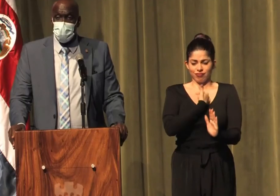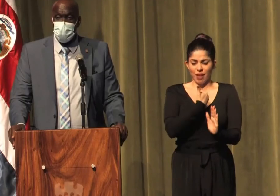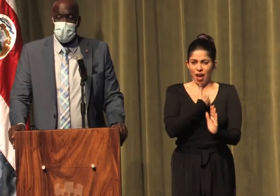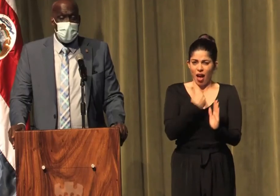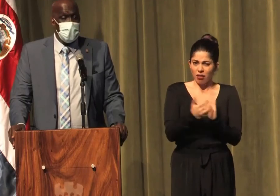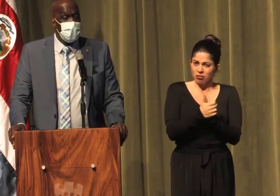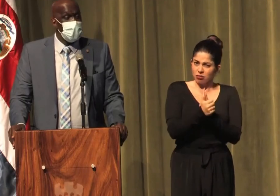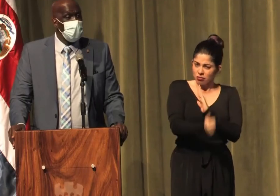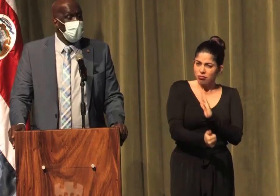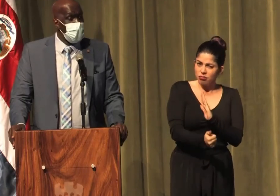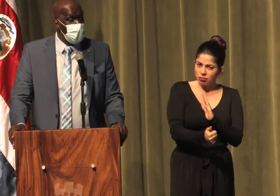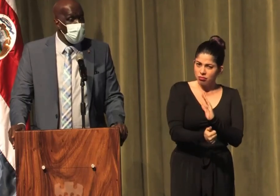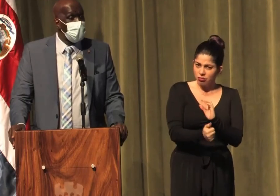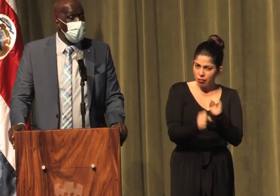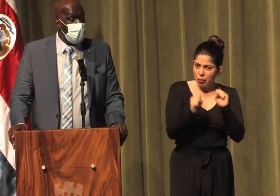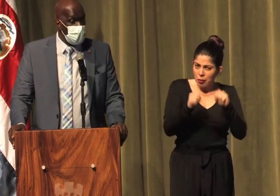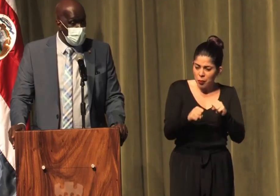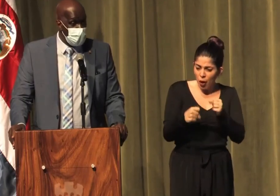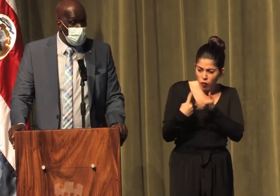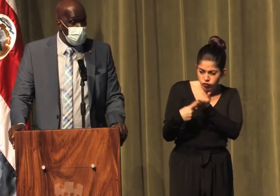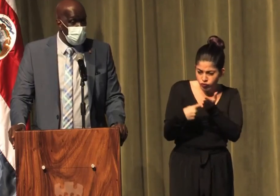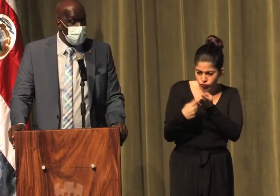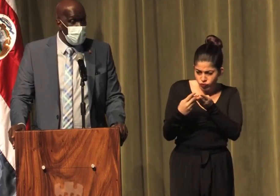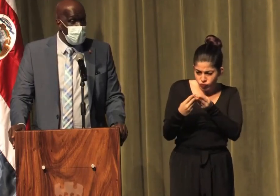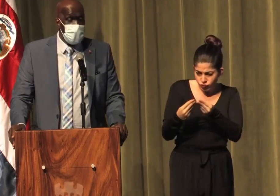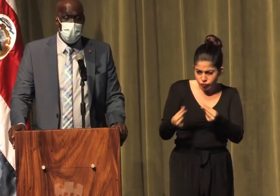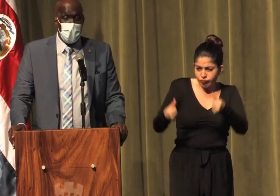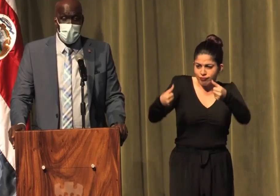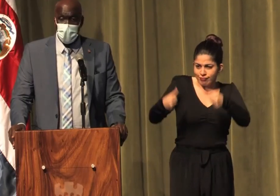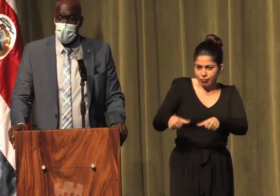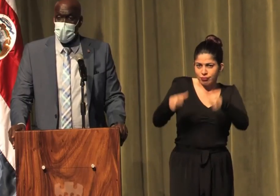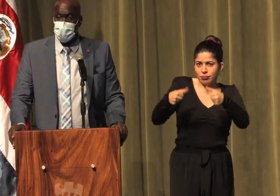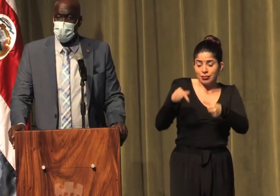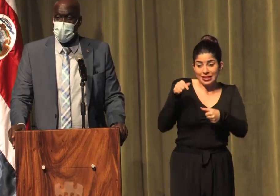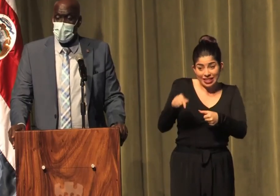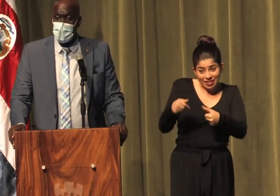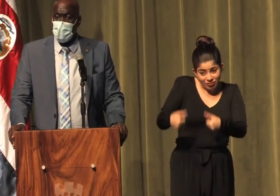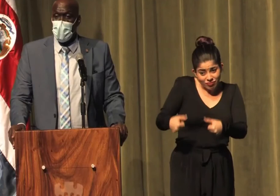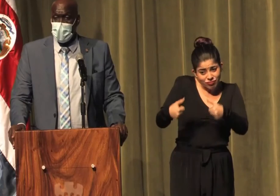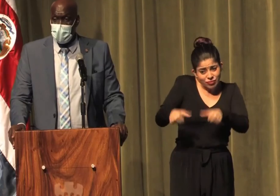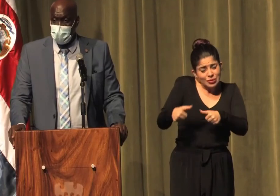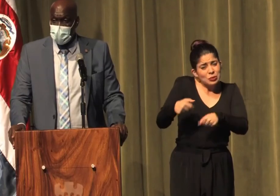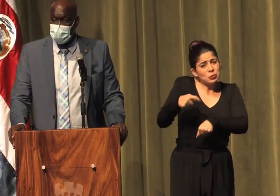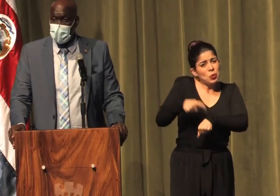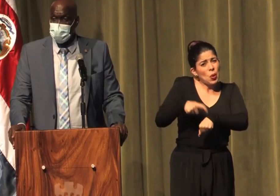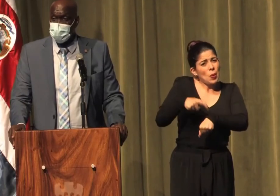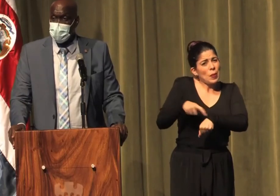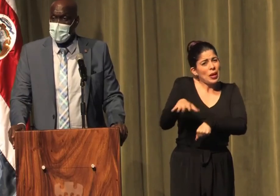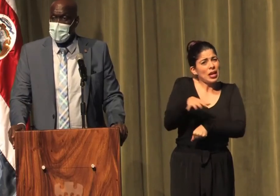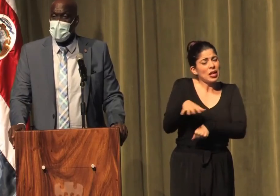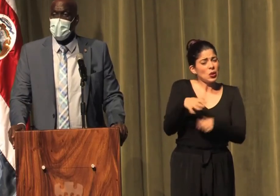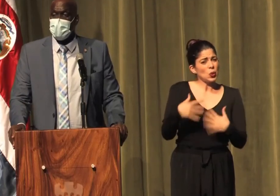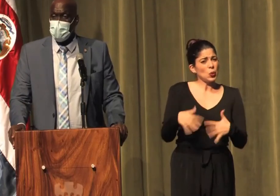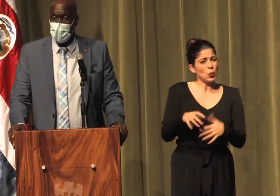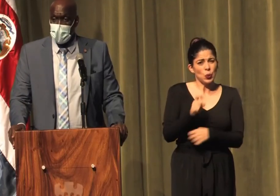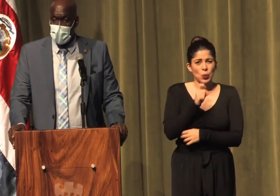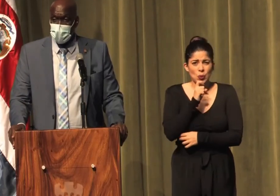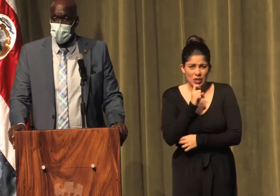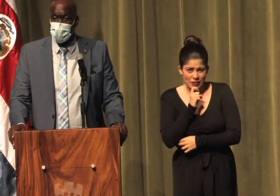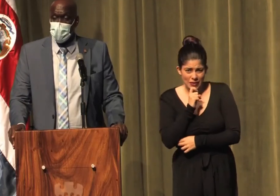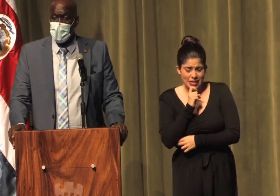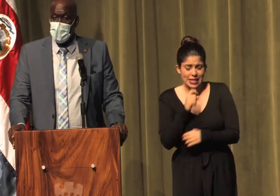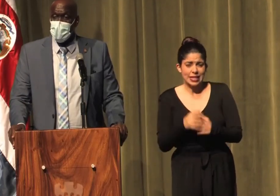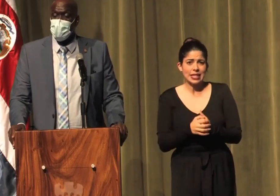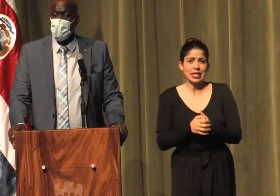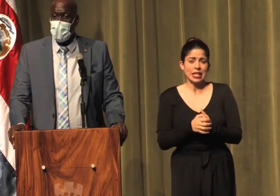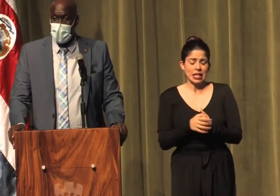capacidad de ponernos de acuerdo en momentos muy difíciles y ante